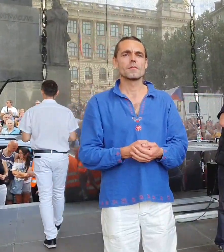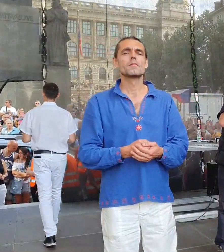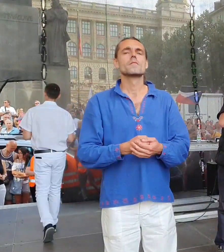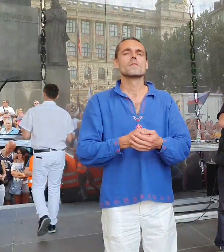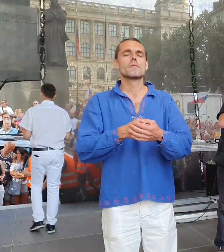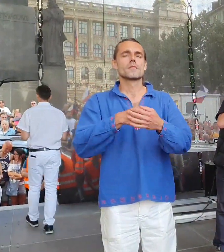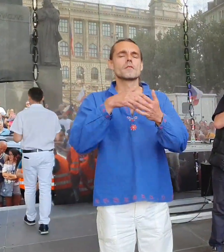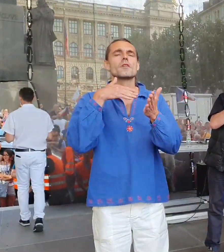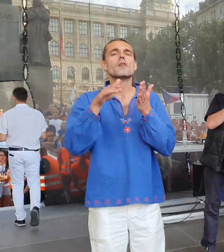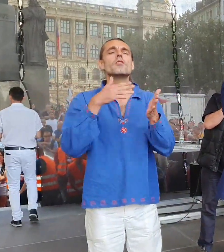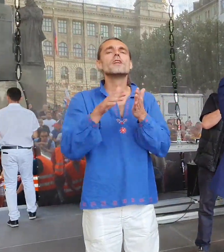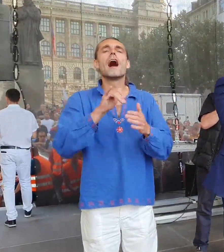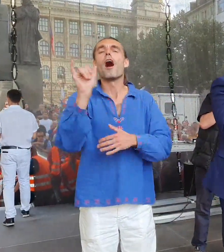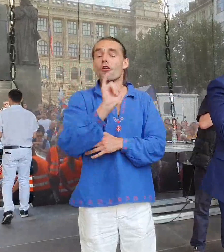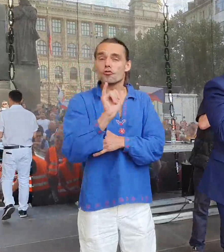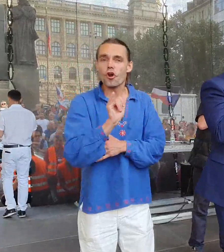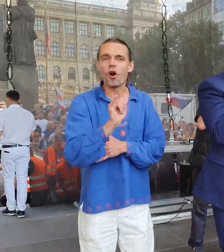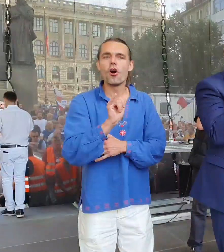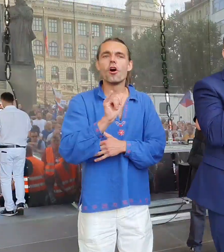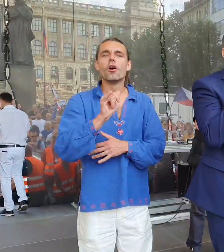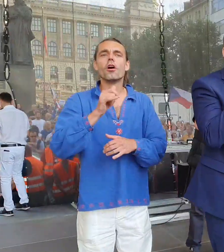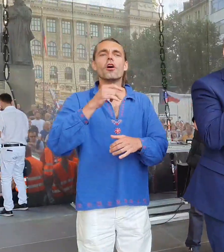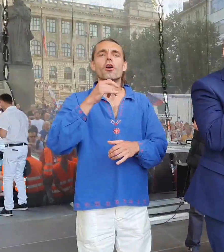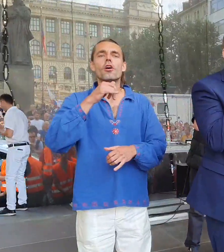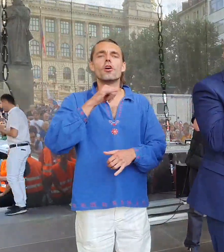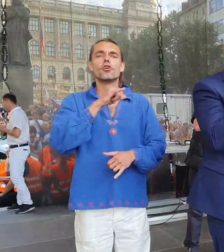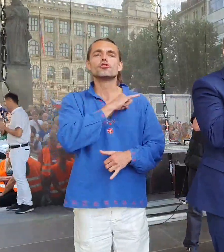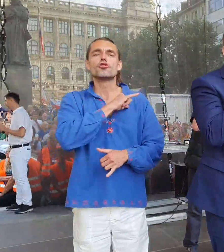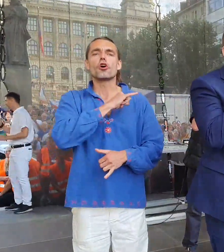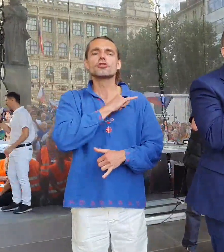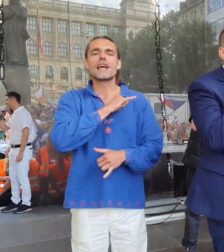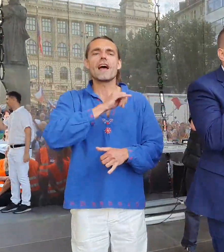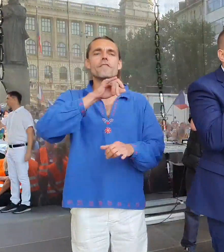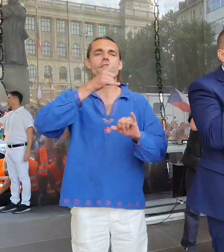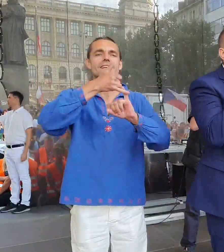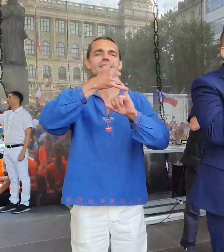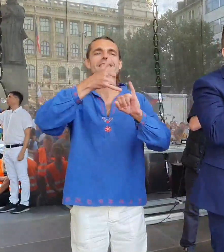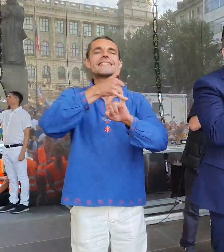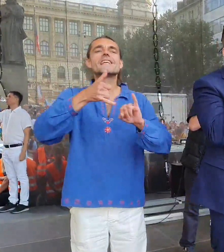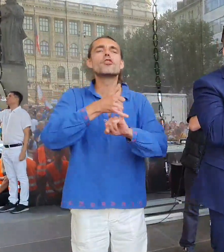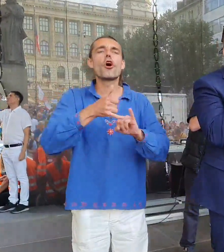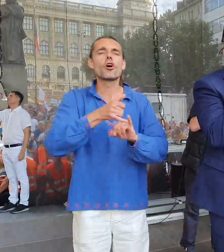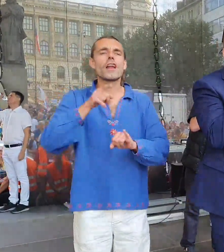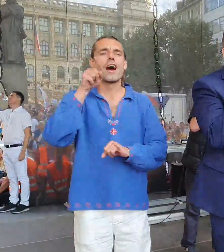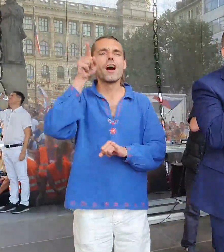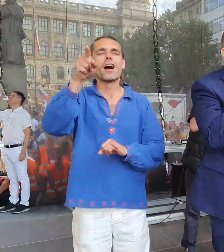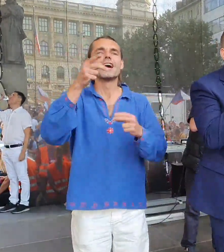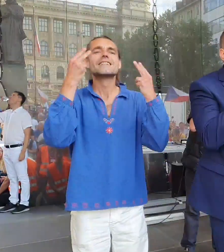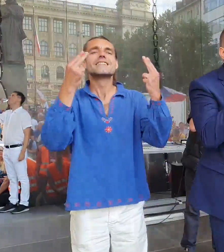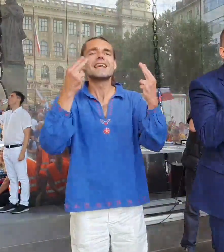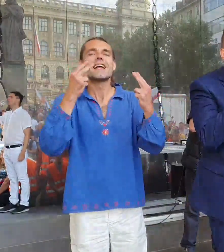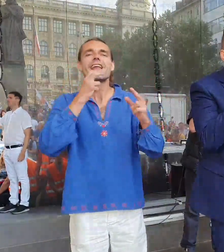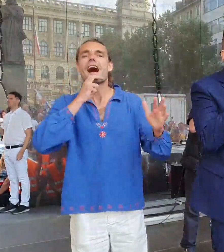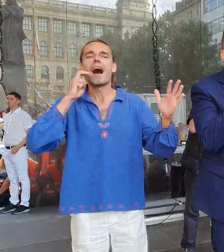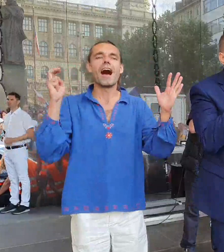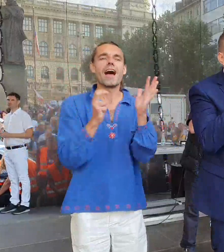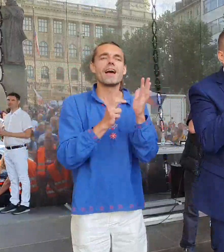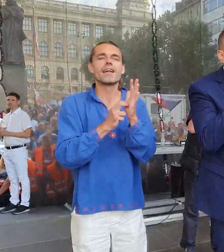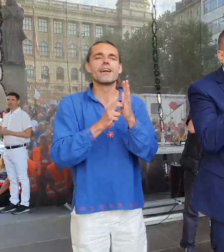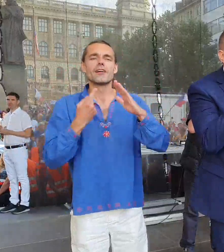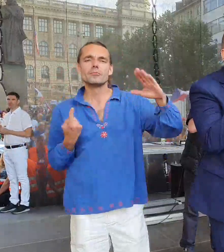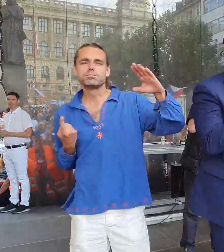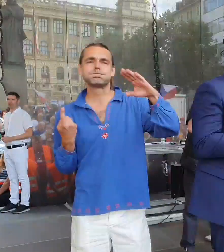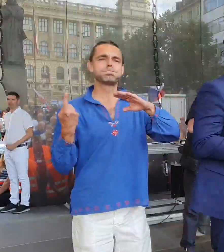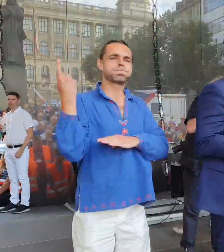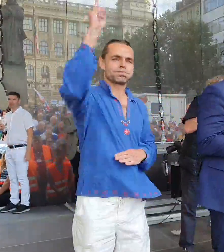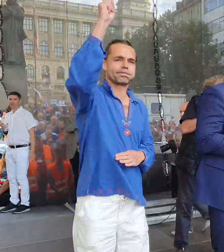Viním Josefa Síkelu za naprostou neschopnost zajistit dostupné ceny energií pro občany této